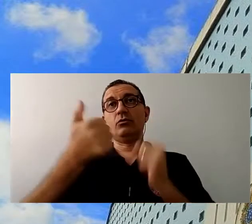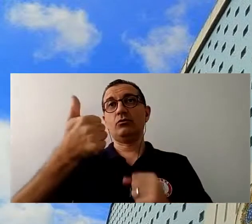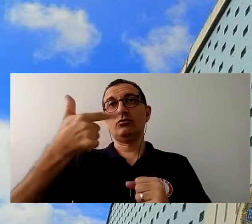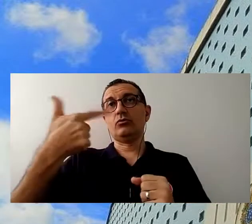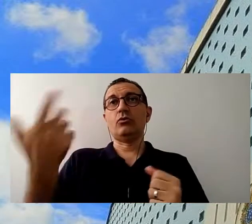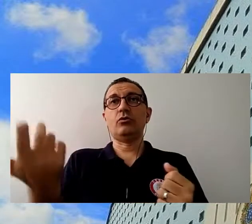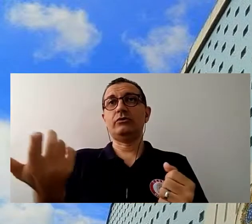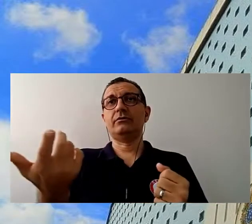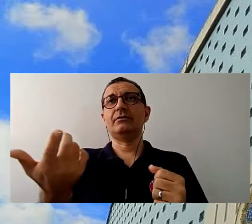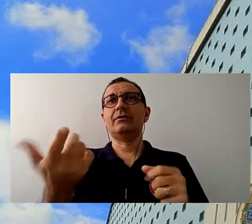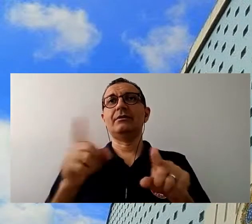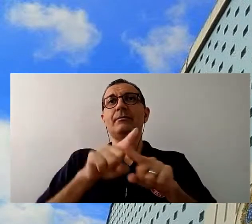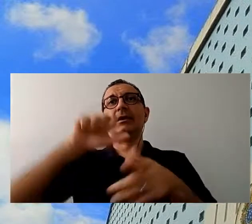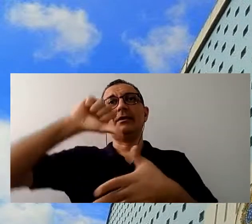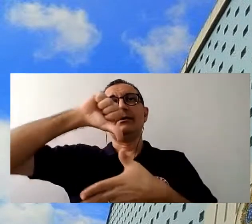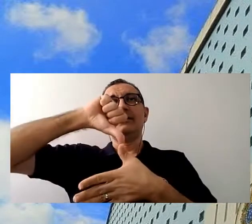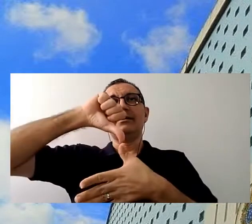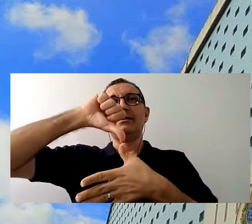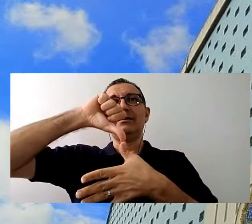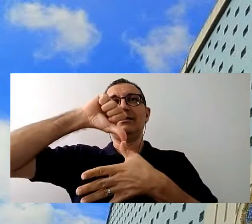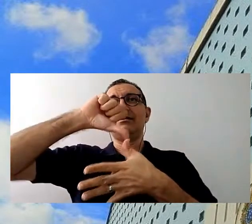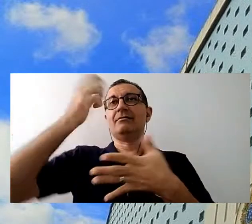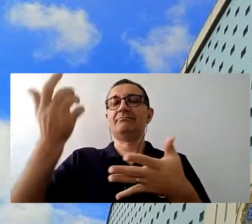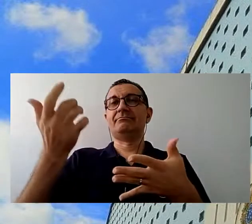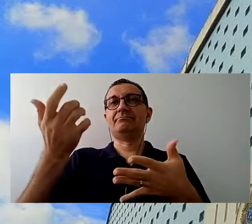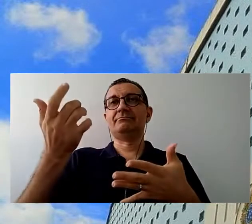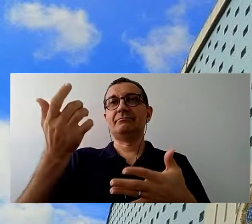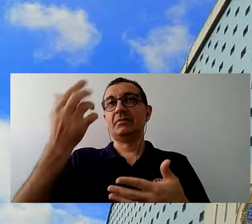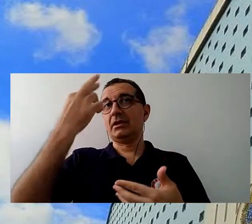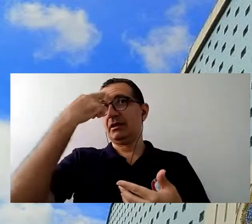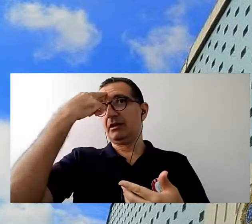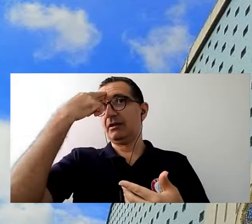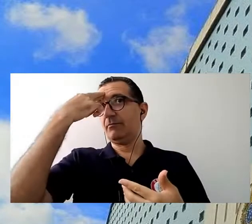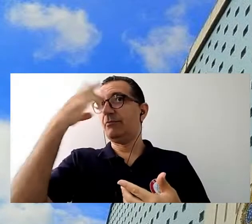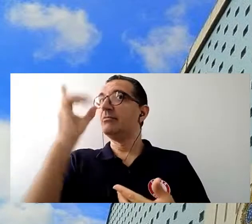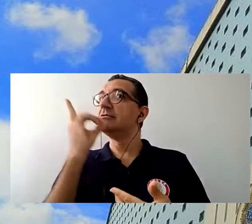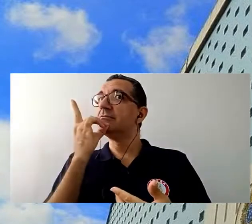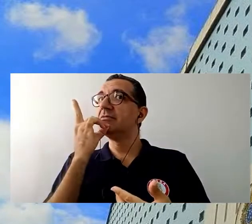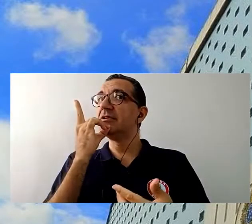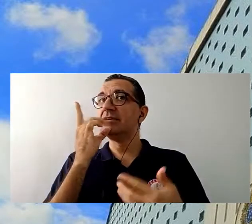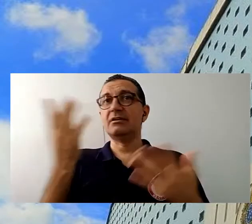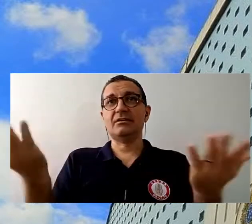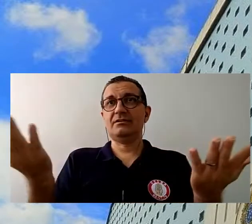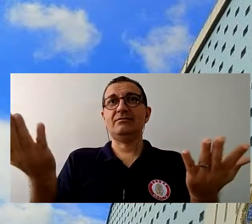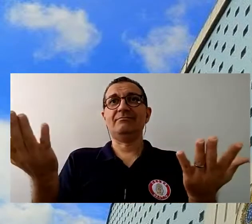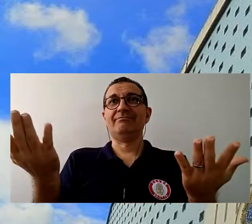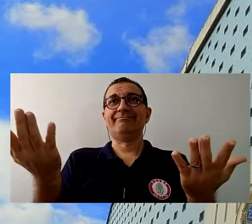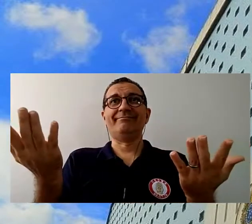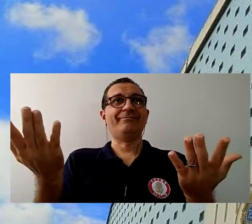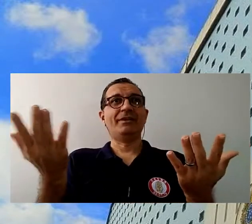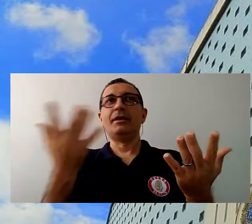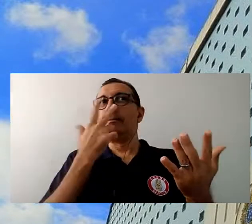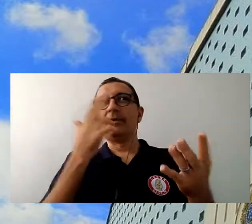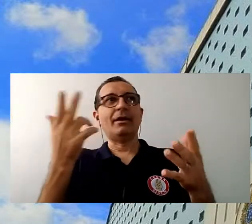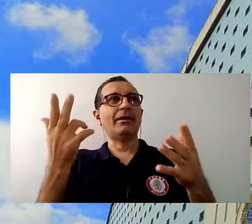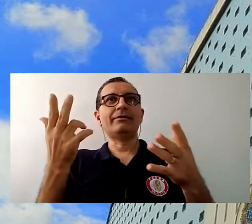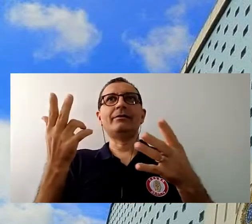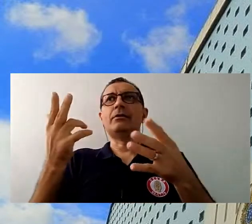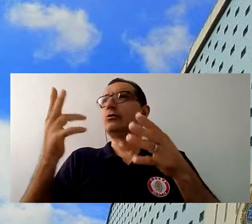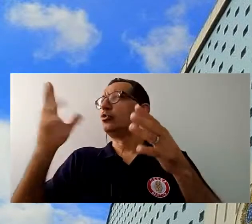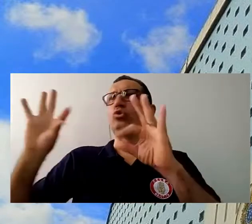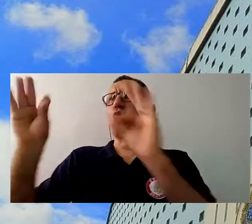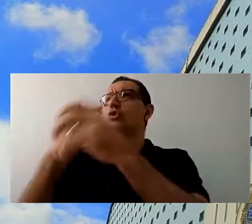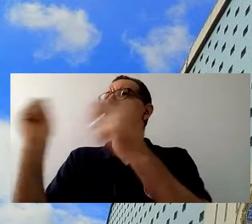temos atrasos, nós precisamos mostrar nossos atrasos históricos, que foram produzidos pelas elites no poder desde sempre,